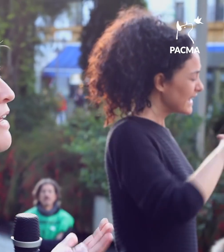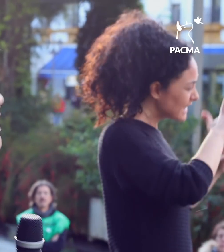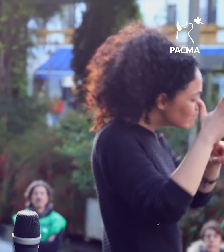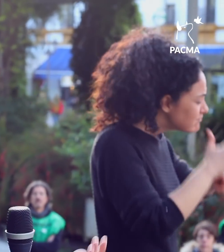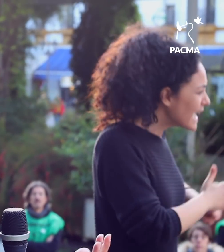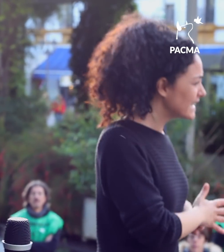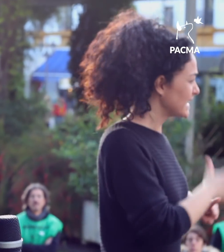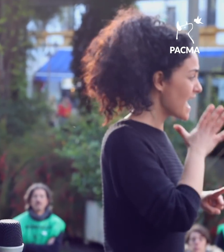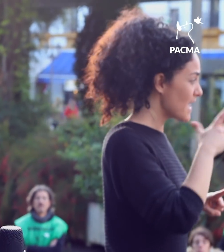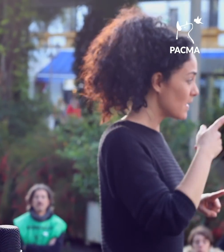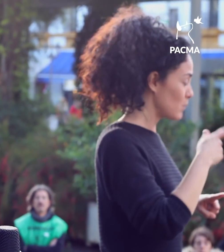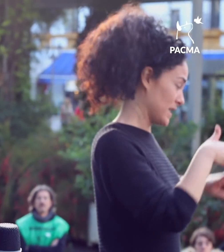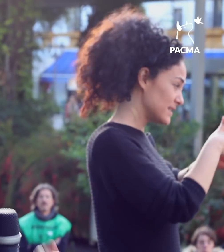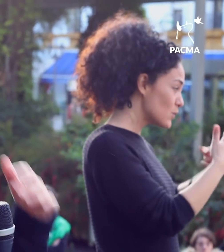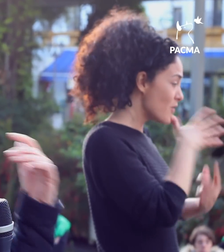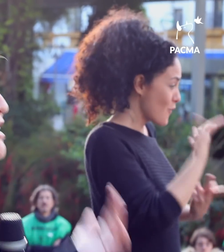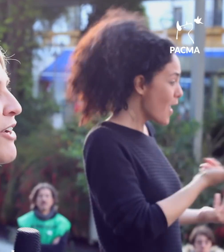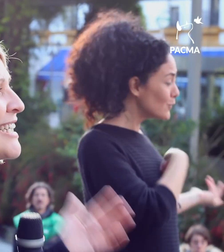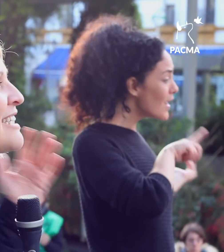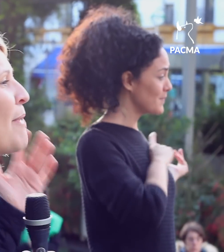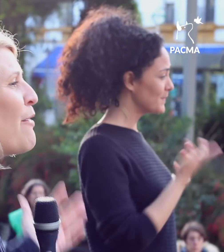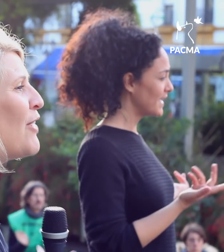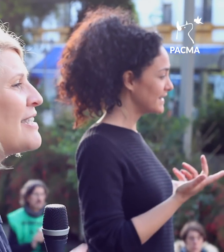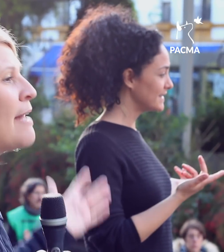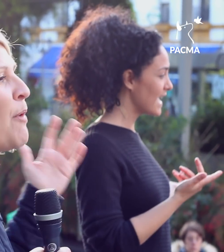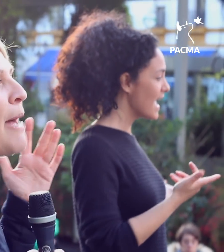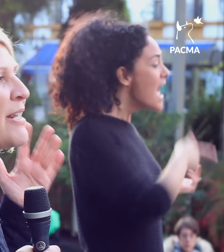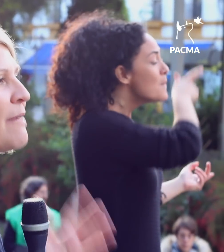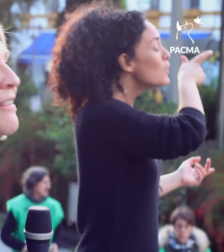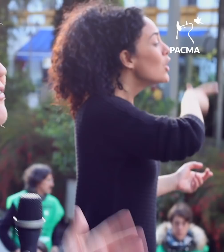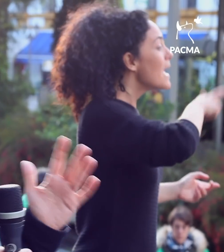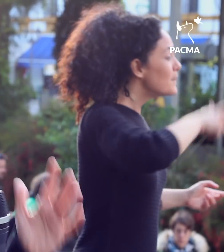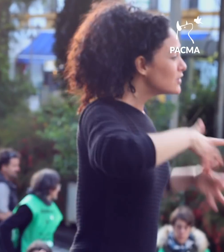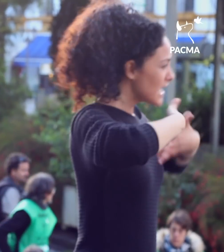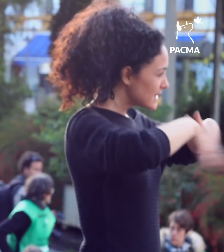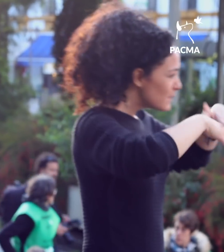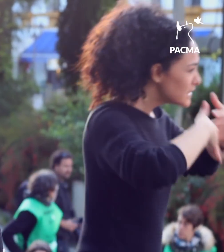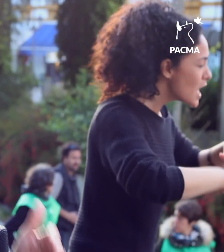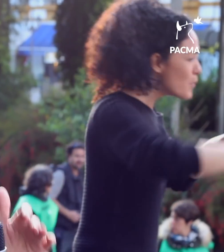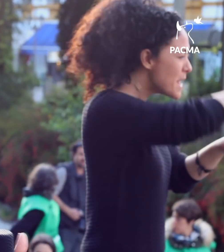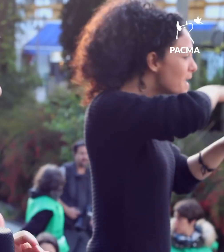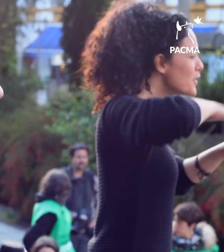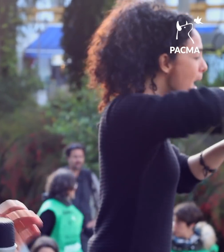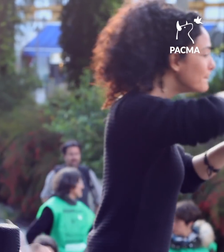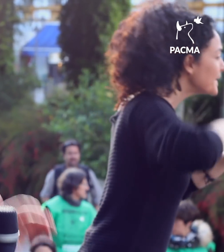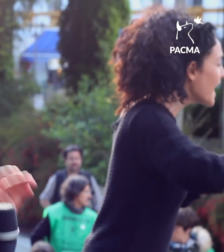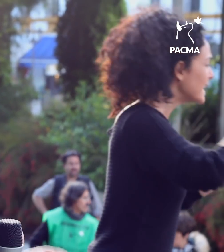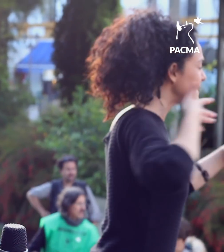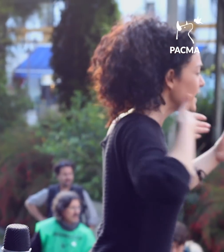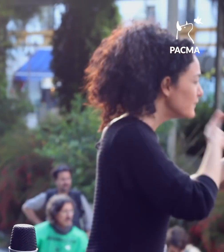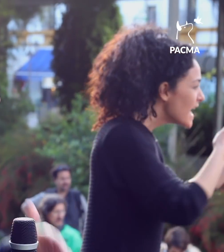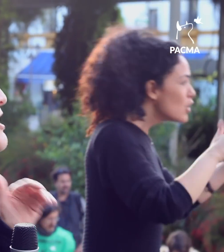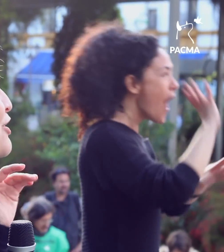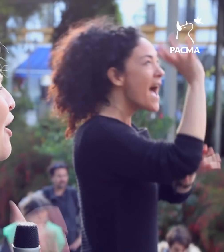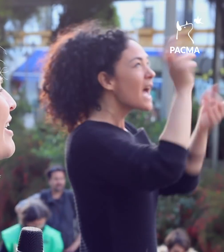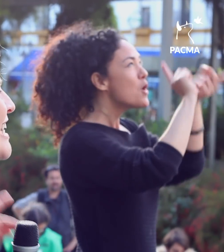lo que sucede ahora mismo en nuestro país. Por las personas que se manifiestan por la preservación del medio ambiente, para poner freno al cambio